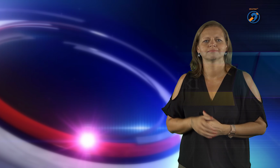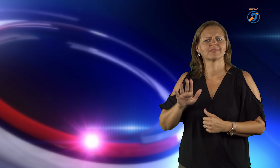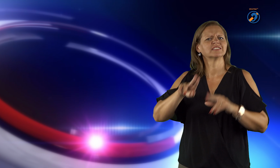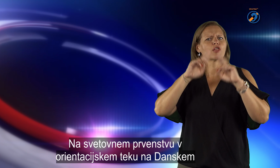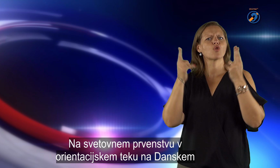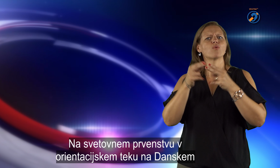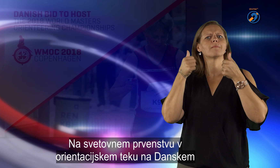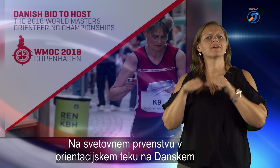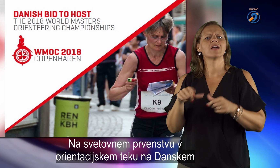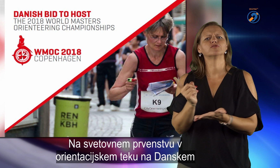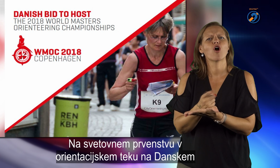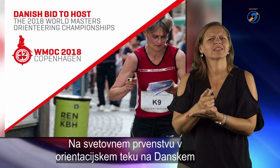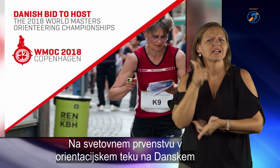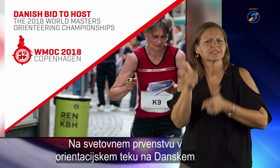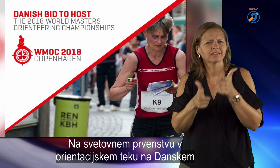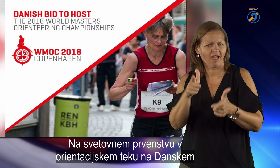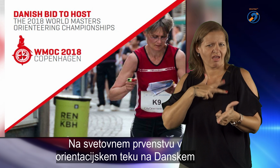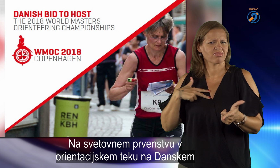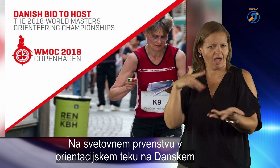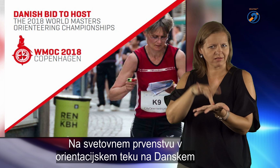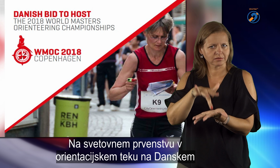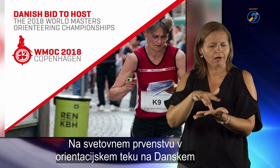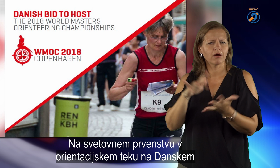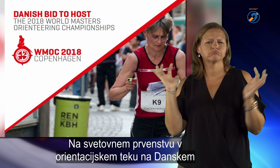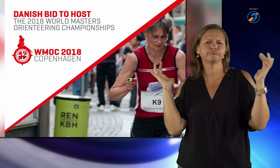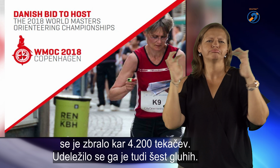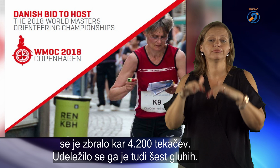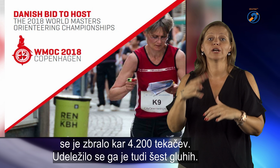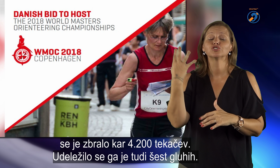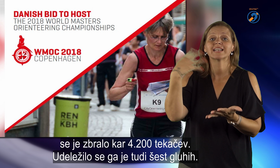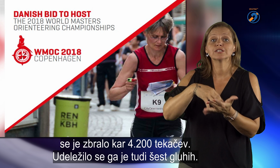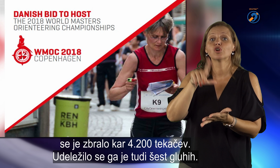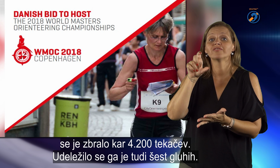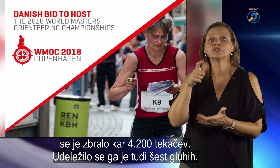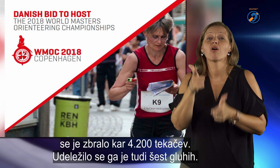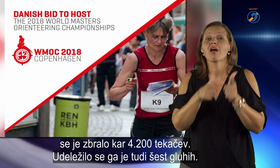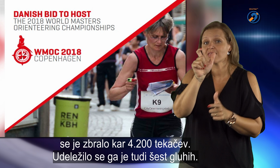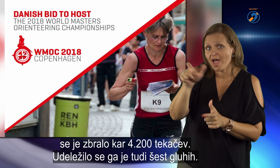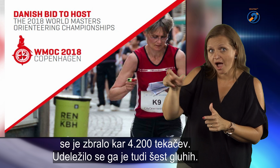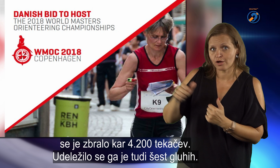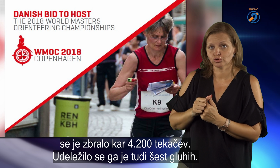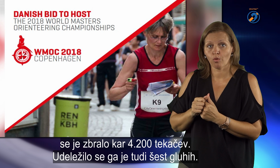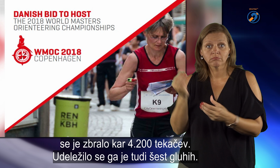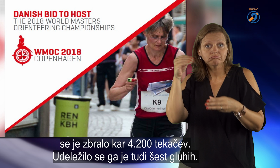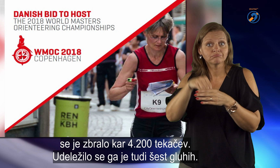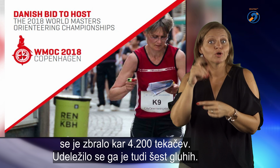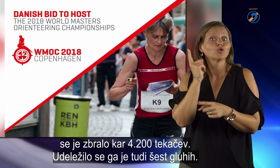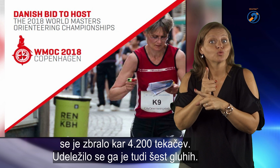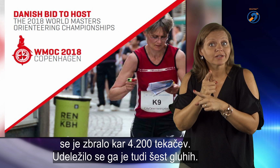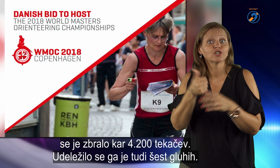Na svetovnem prvenstvu v orientacijskem teku na Danskem se je zbralo kar 4200 tekačev. Udeležilo se